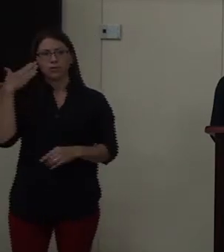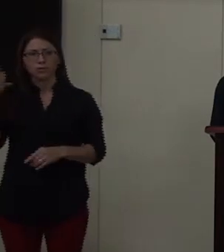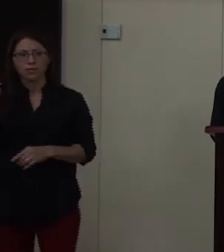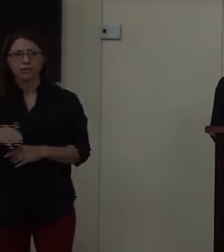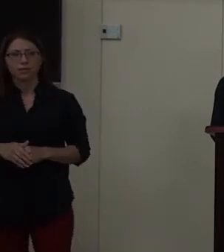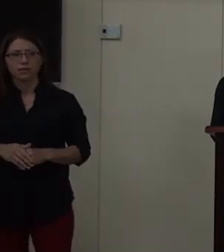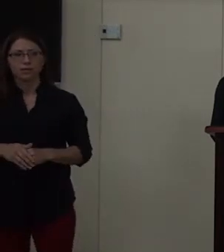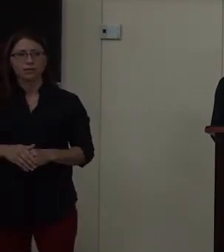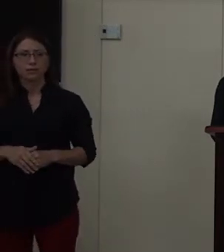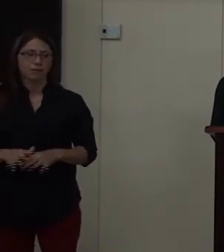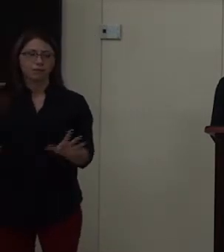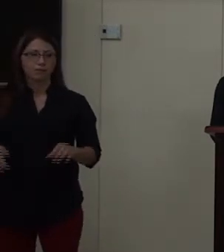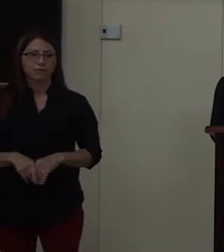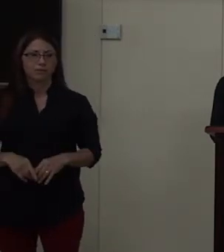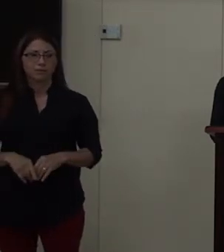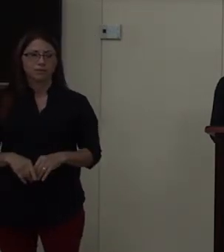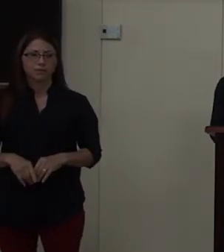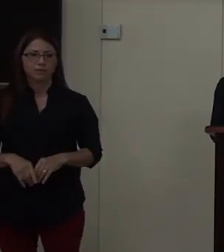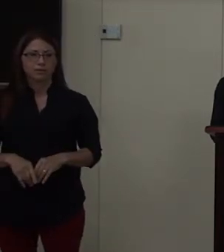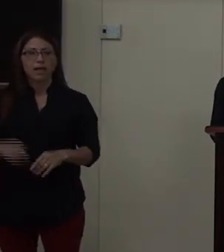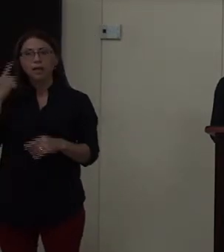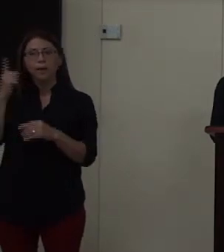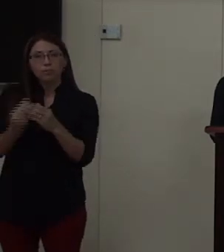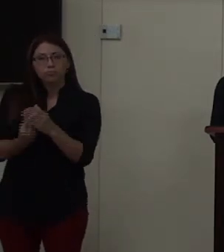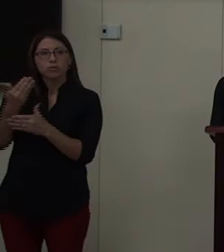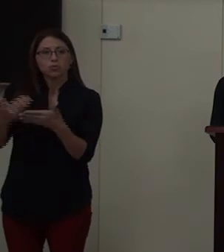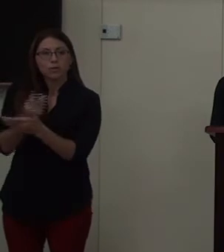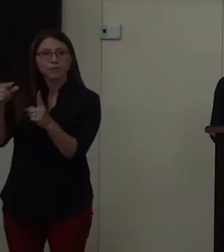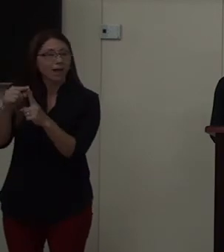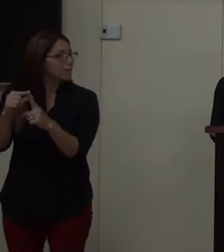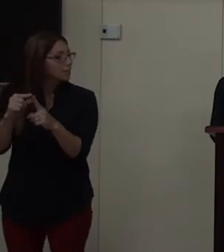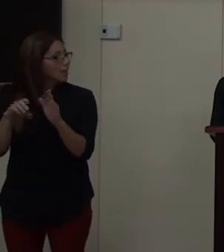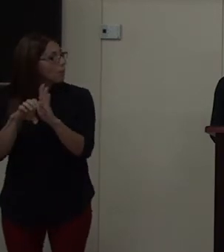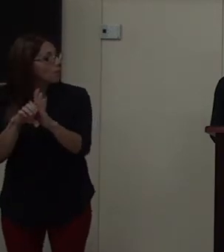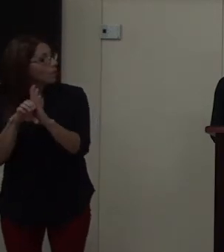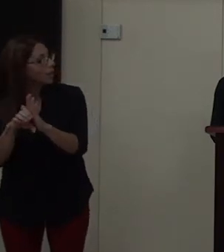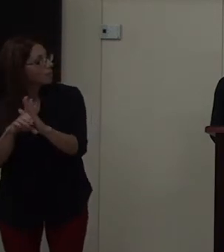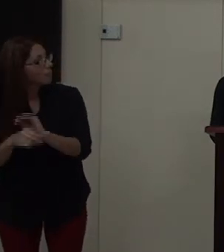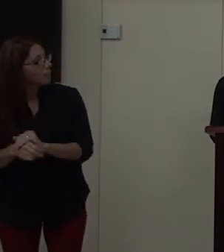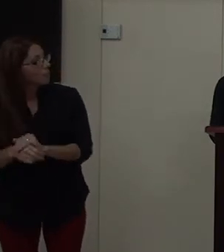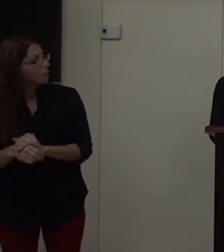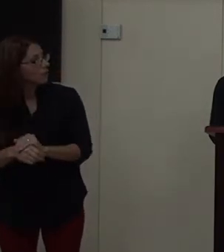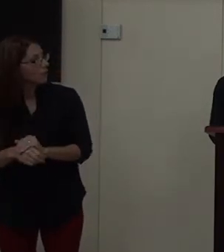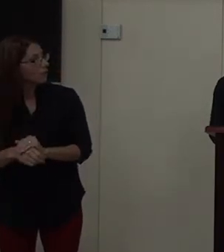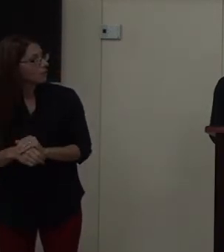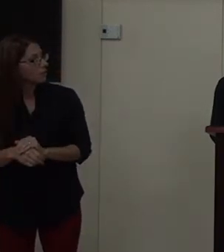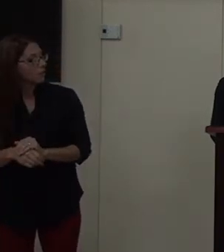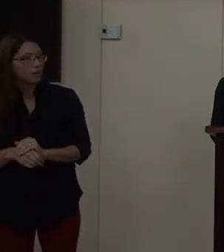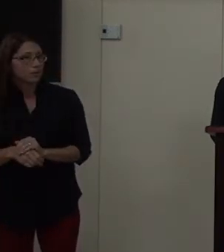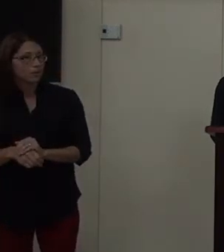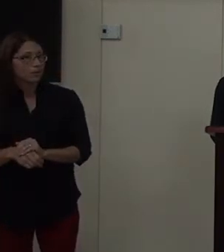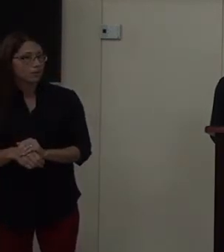to create new words. For example, we have a lot of experience about modern Hebrew, in